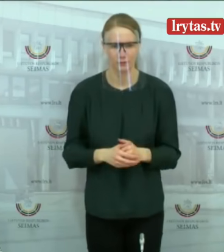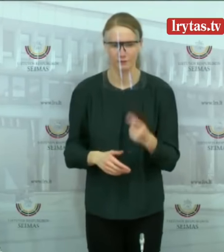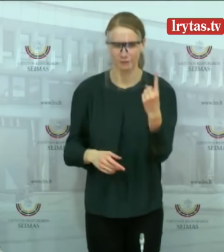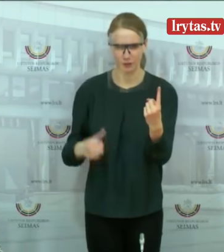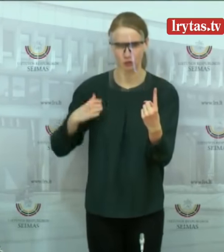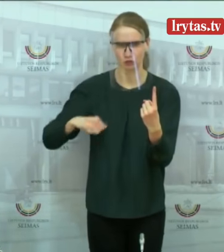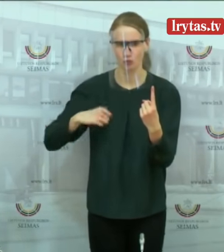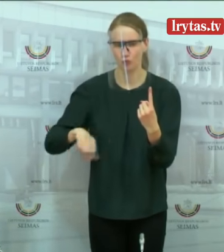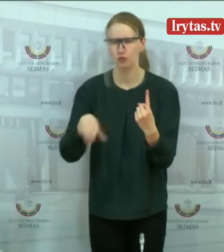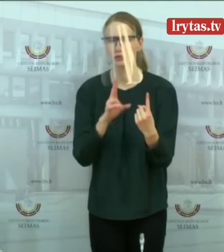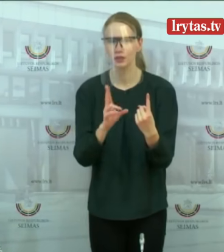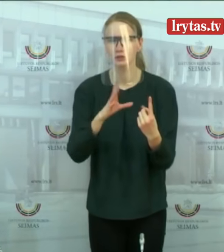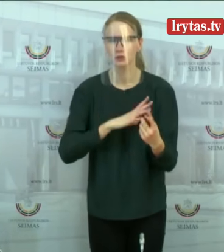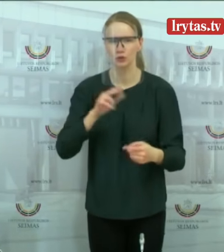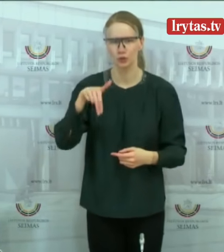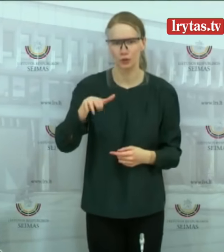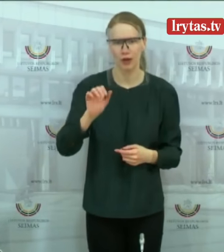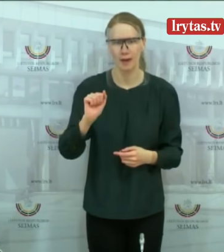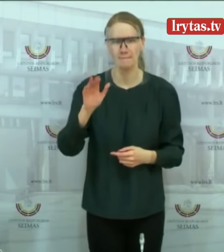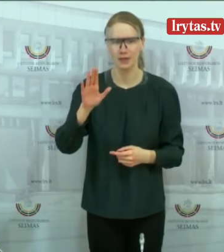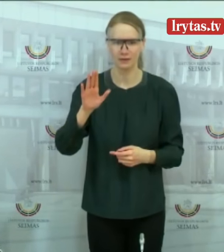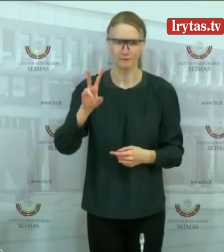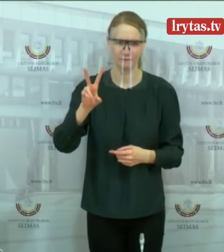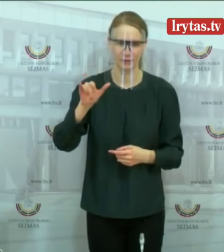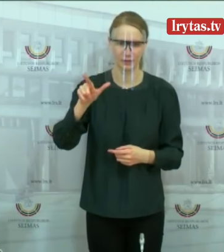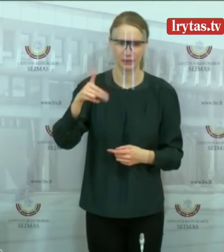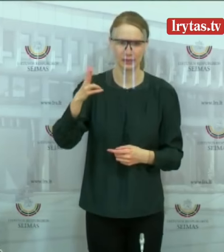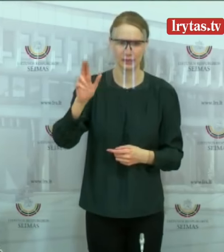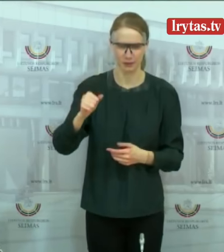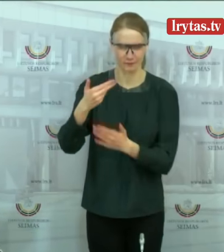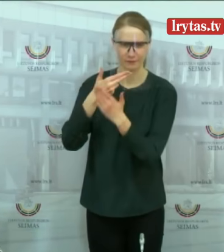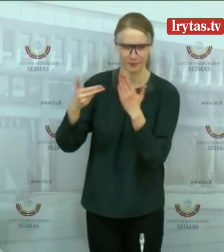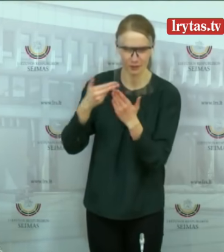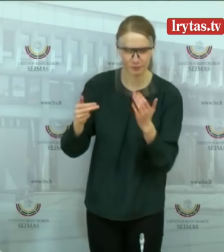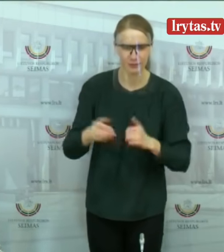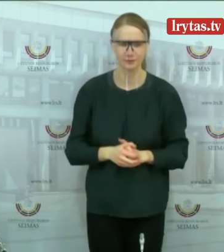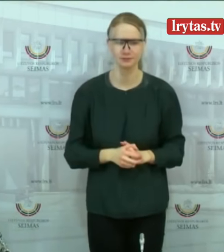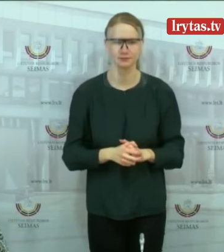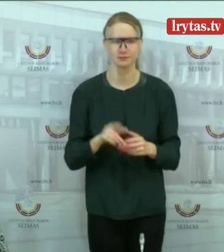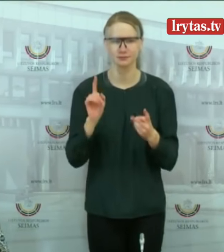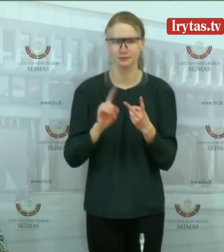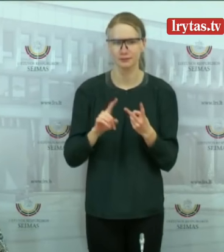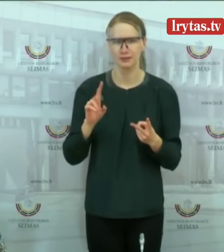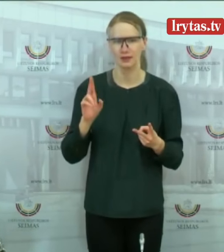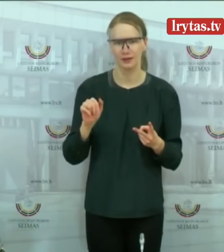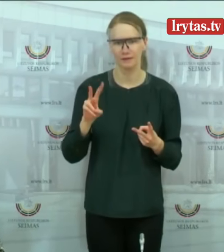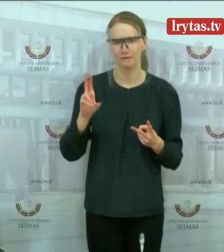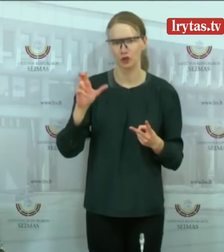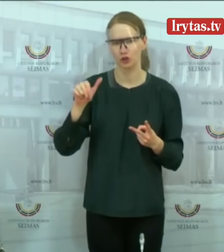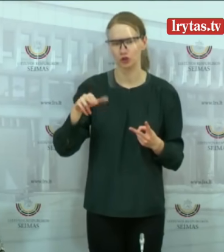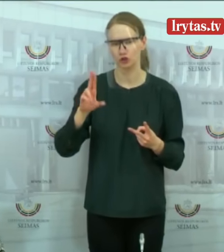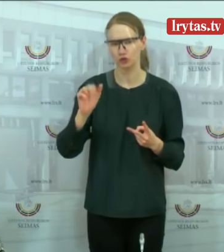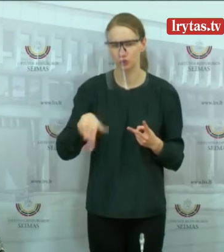asmuo nustatytas UAB Vilnika darbuotojas, taip pat Kaviškių gyventojas,